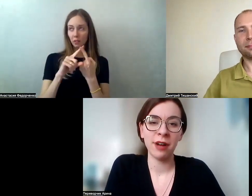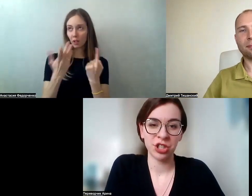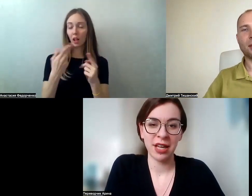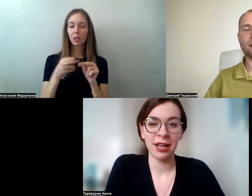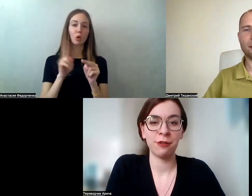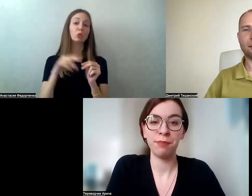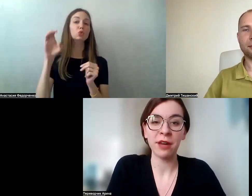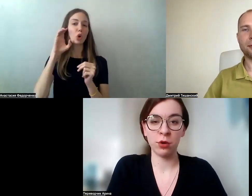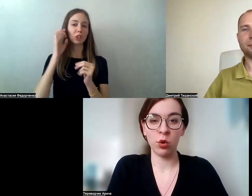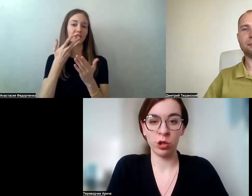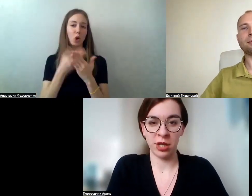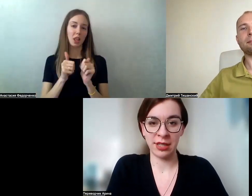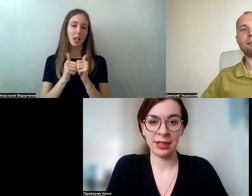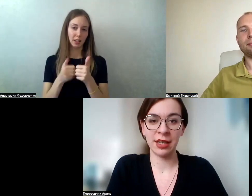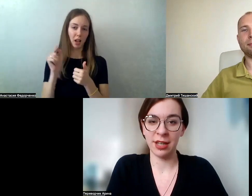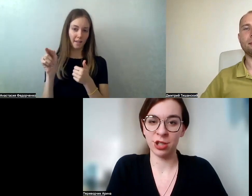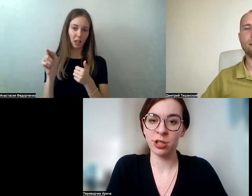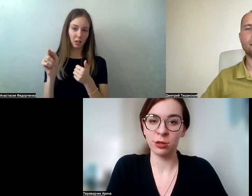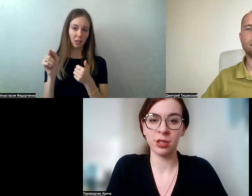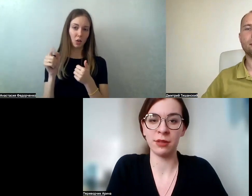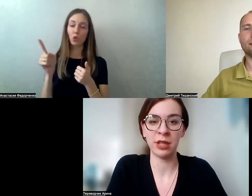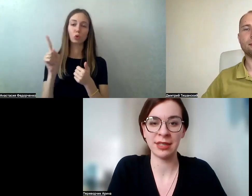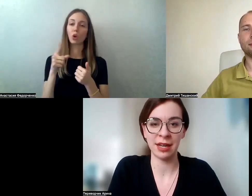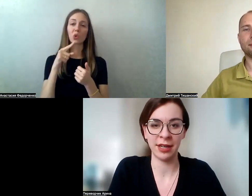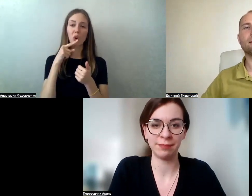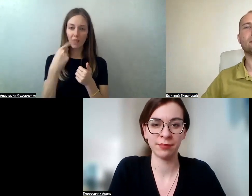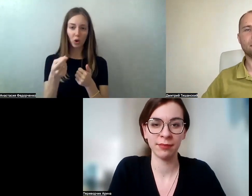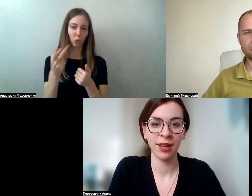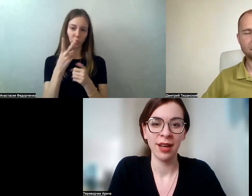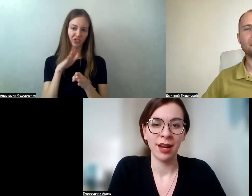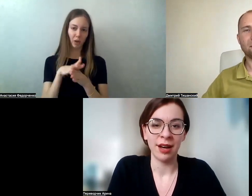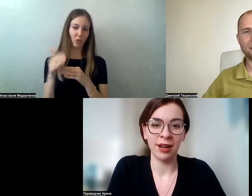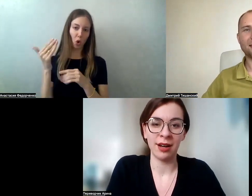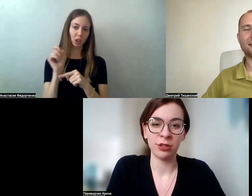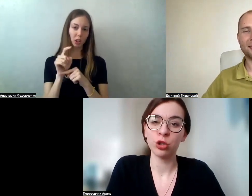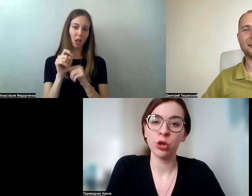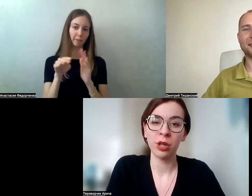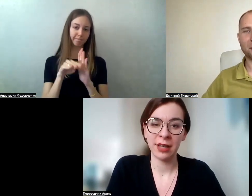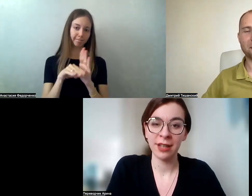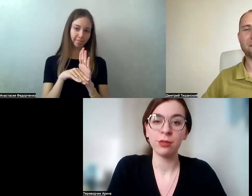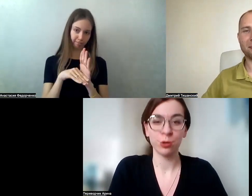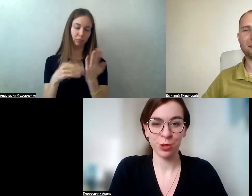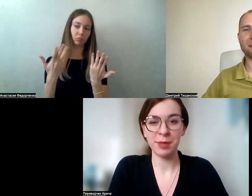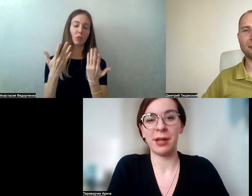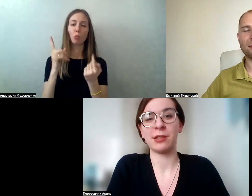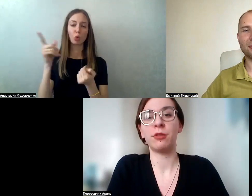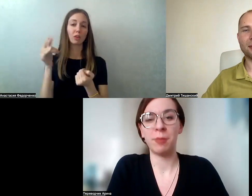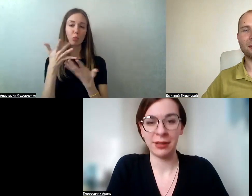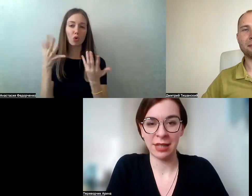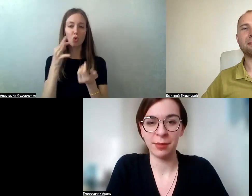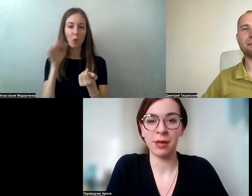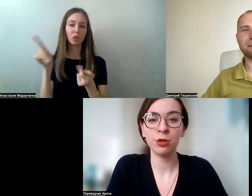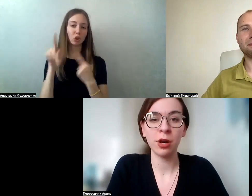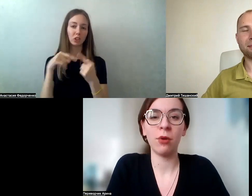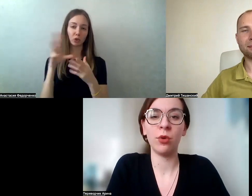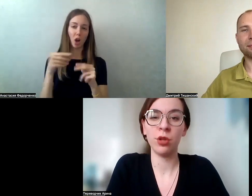Самое важное в первую очередь – это, конечно же, слушать своего наставника. То, что он говорит, нужно беспрекословно